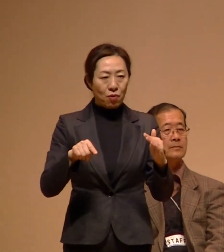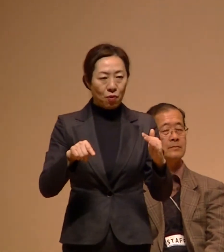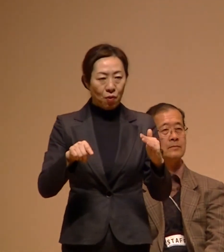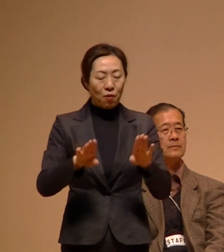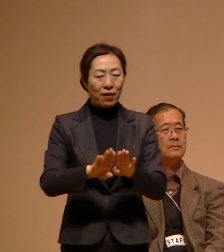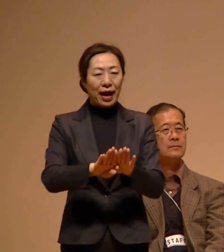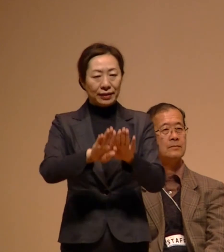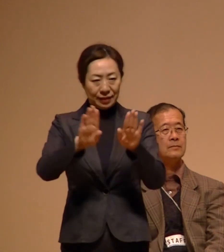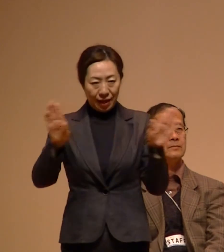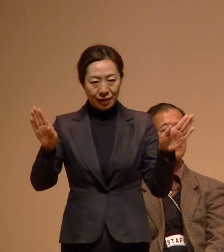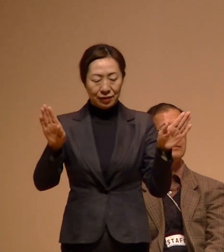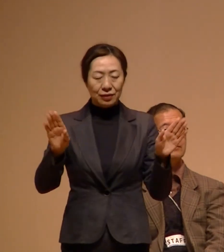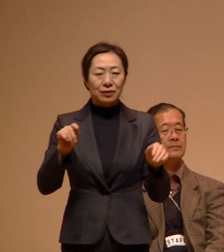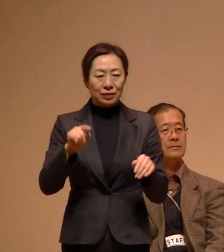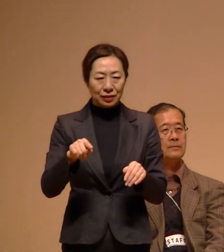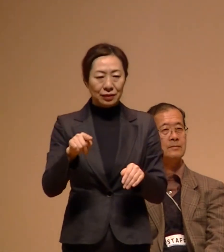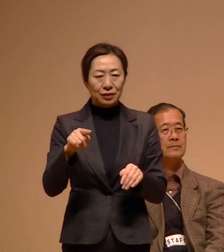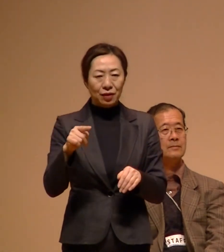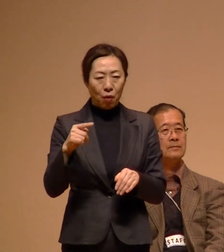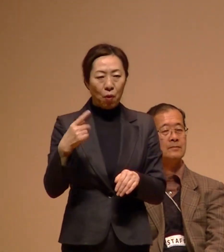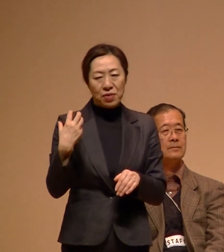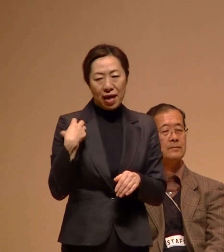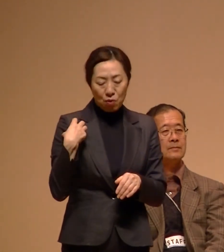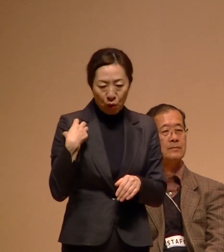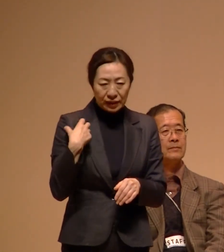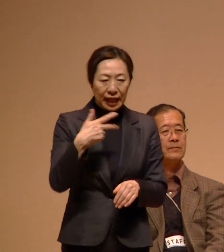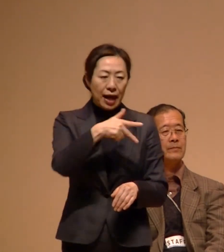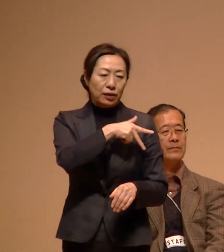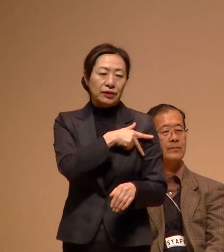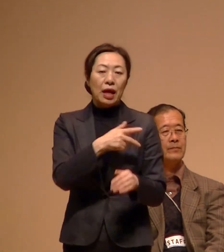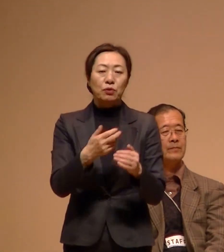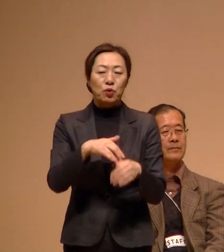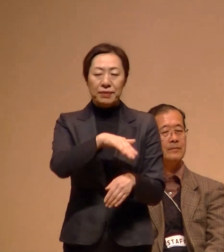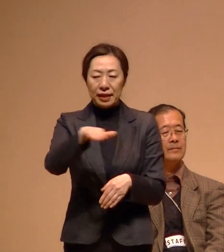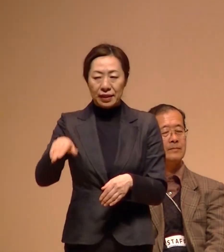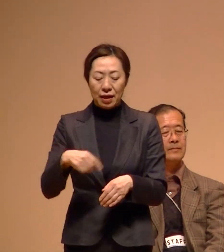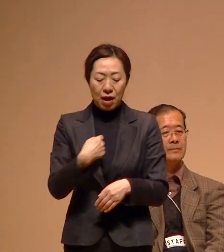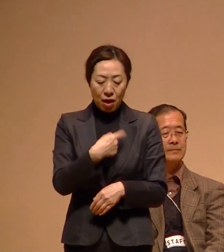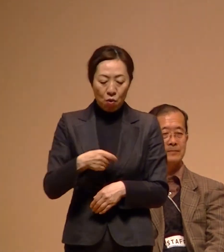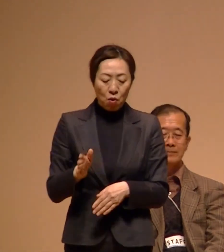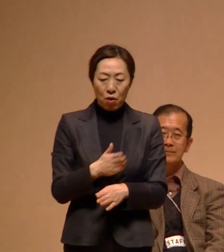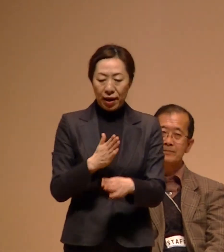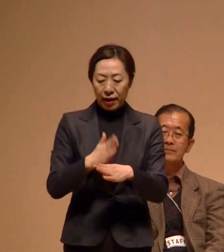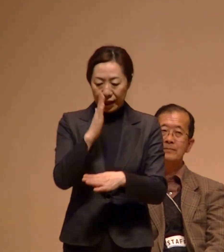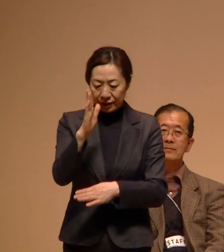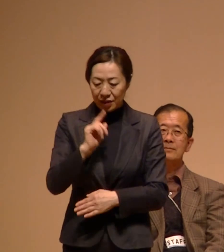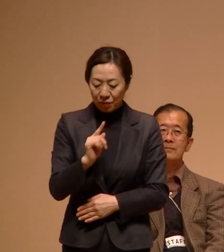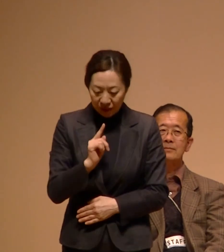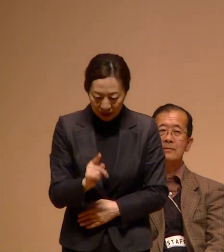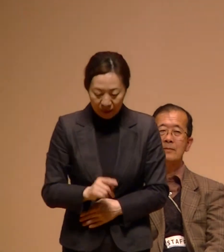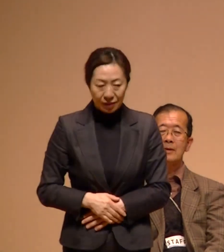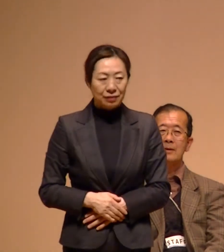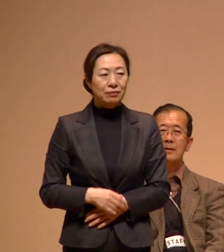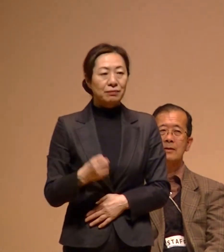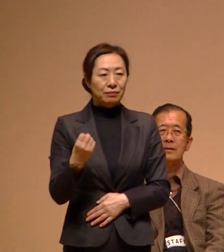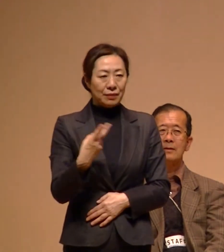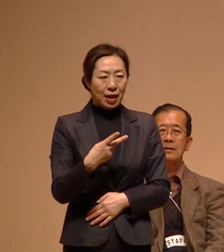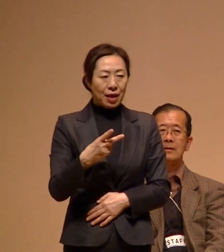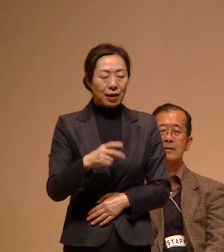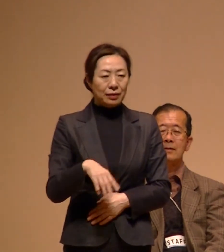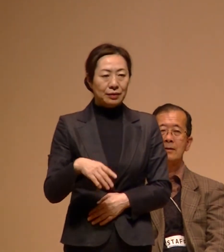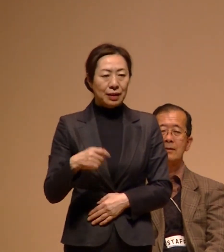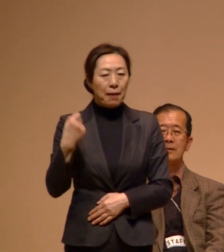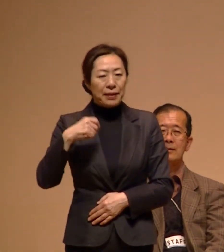開催させていただいたスタッフの皆様、本当に心から感謝を申し上げます。ありがとうございます。そして、先ほど